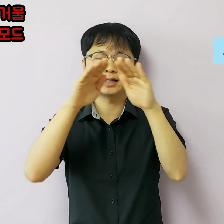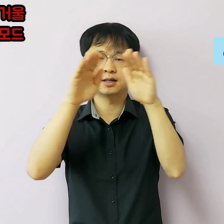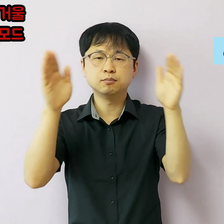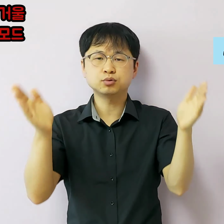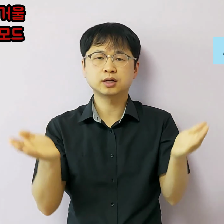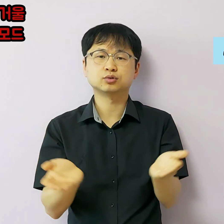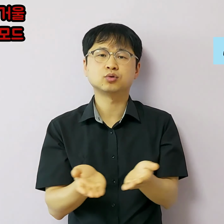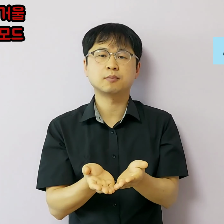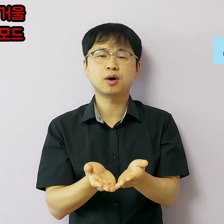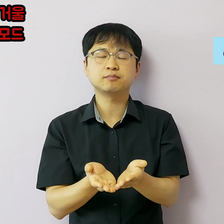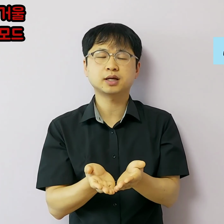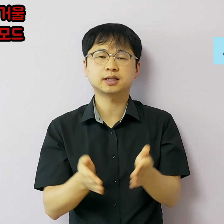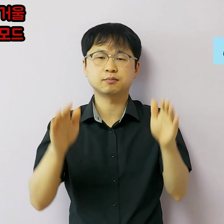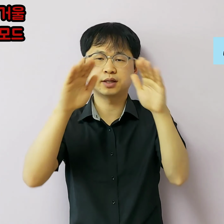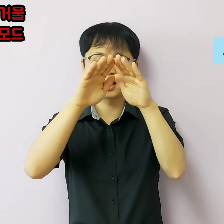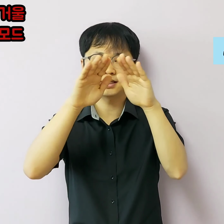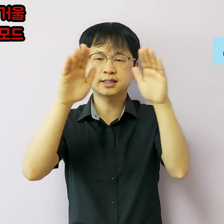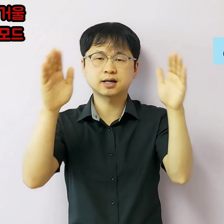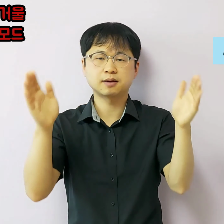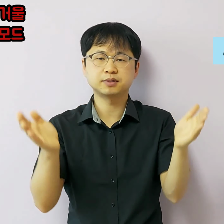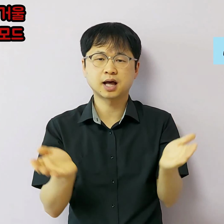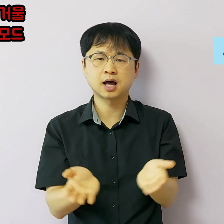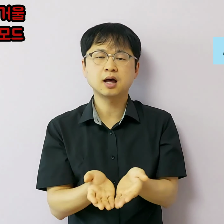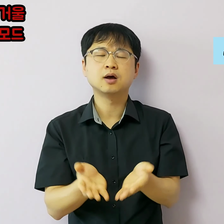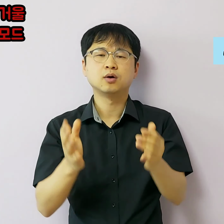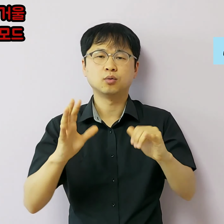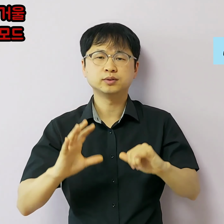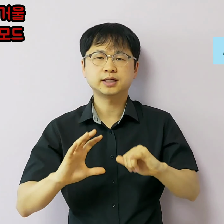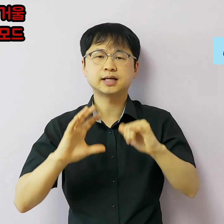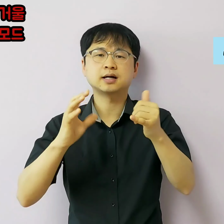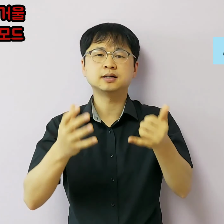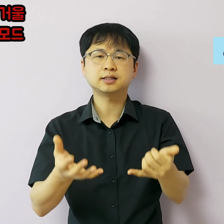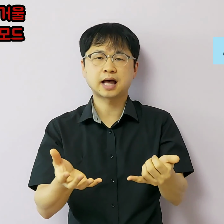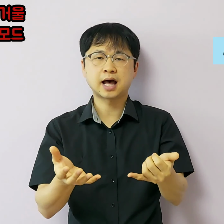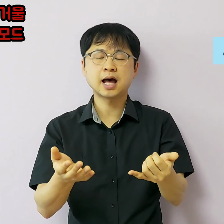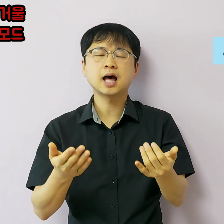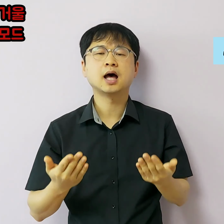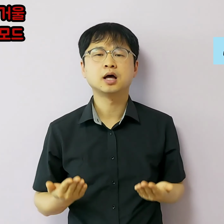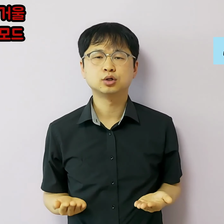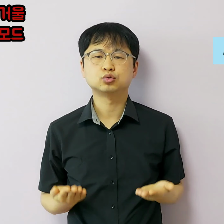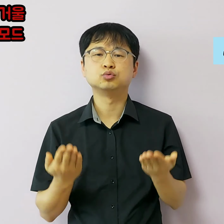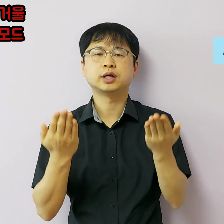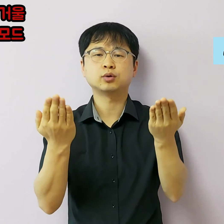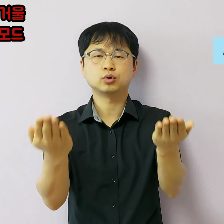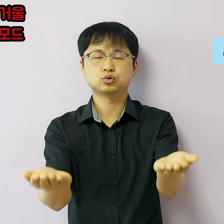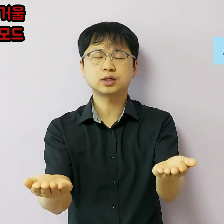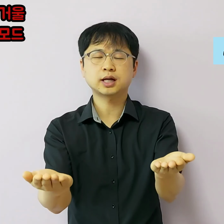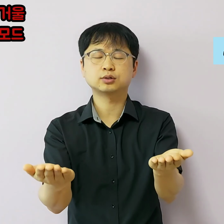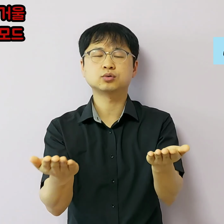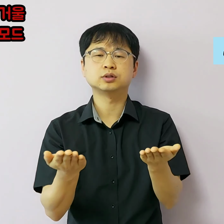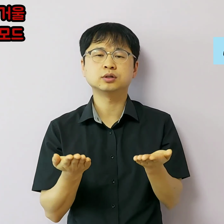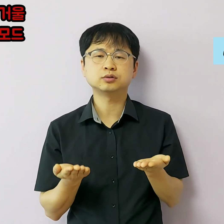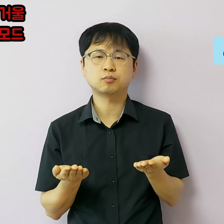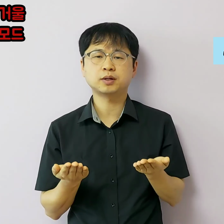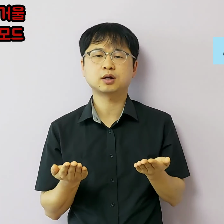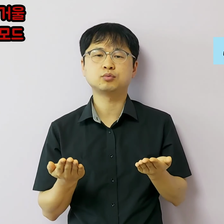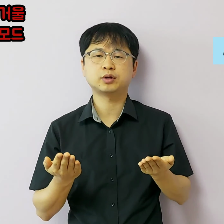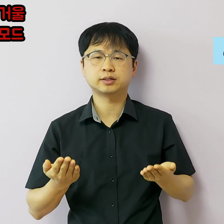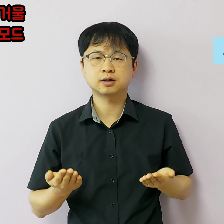때 전부라는 수어가 포함됐기 때문에 생략을 합니다. 온 세상을 다 준대도, 주다라는 수어는 손바닥을 위로